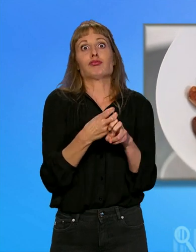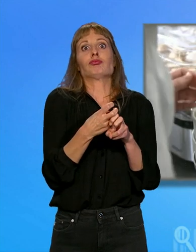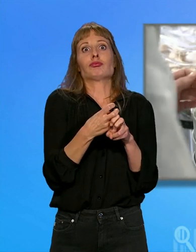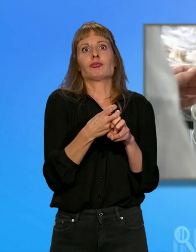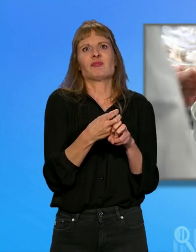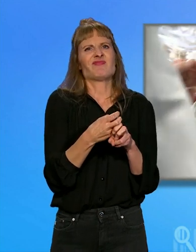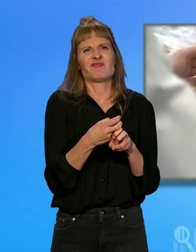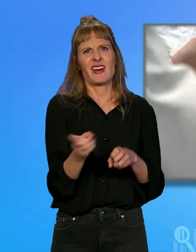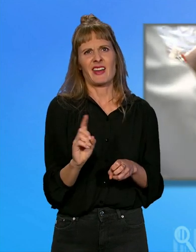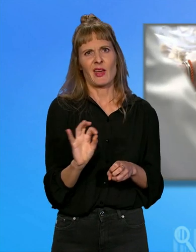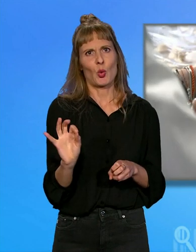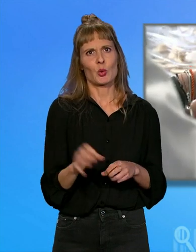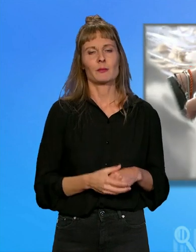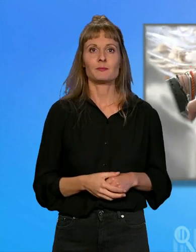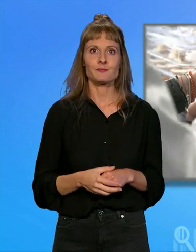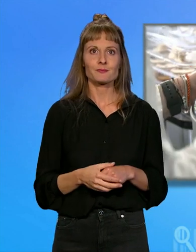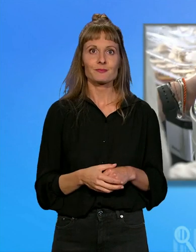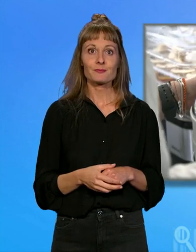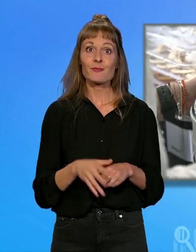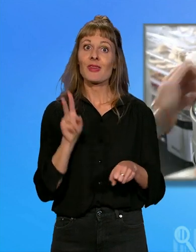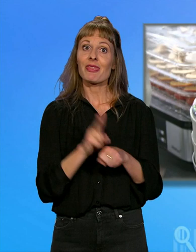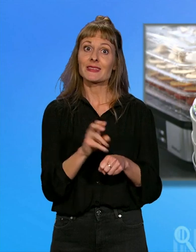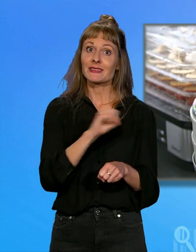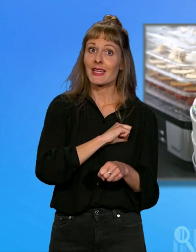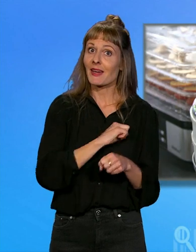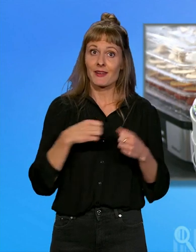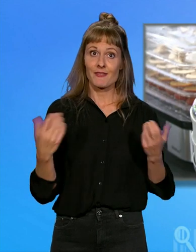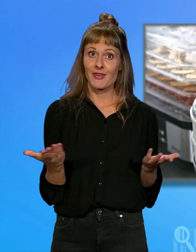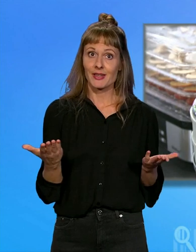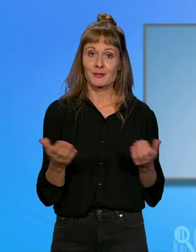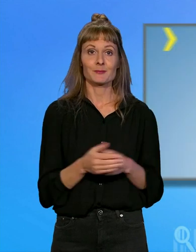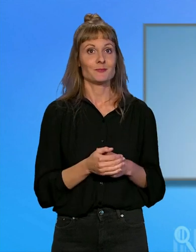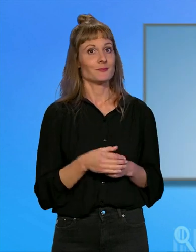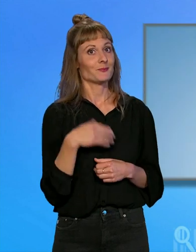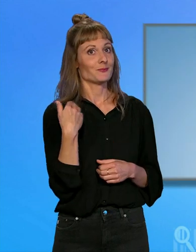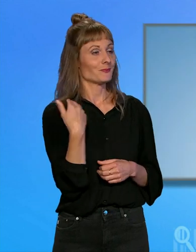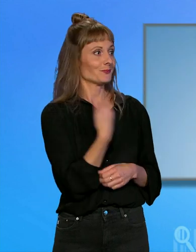überdörrt. Testsieger sind das Gerät von MioStar